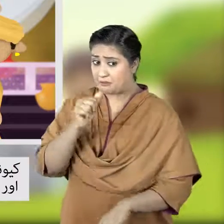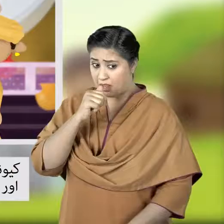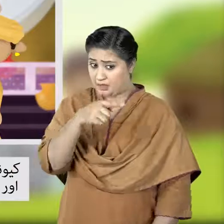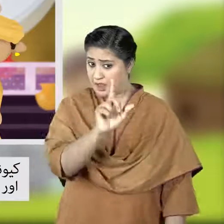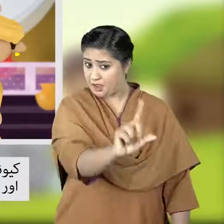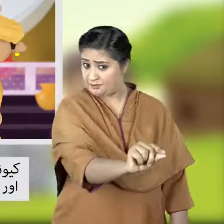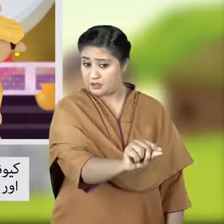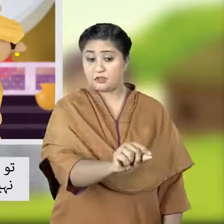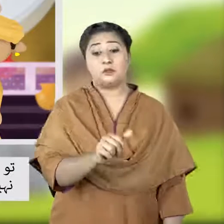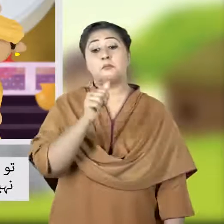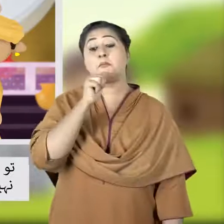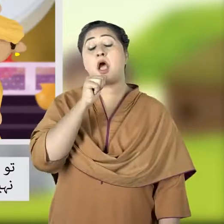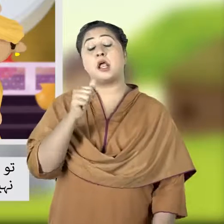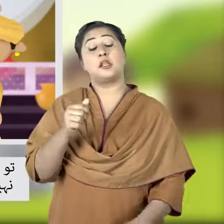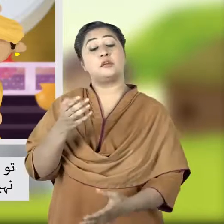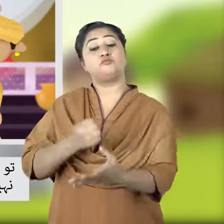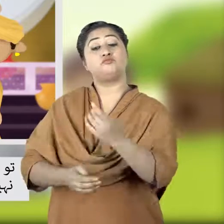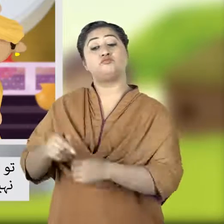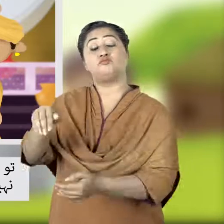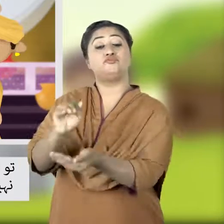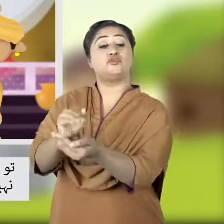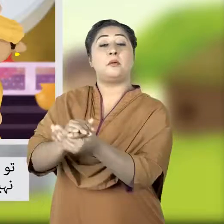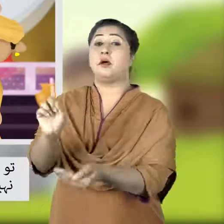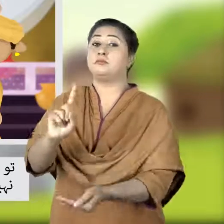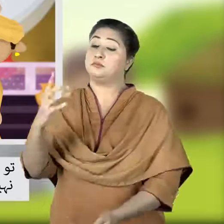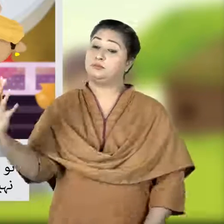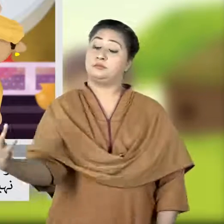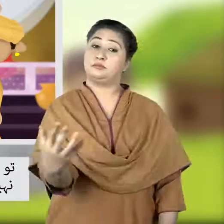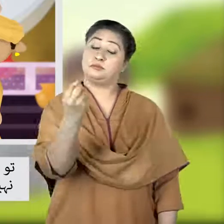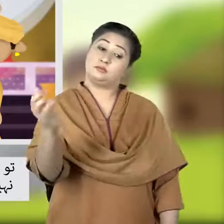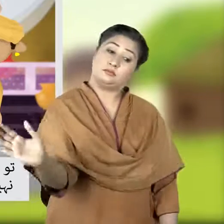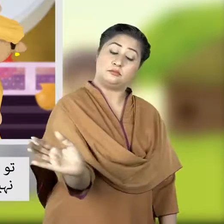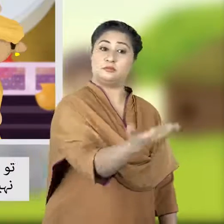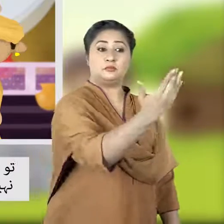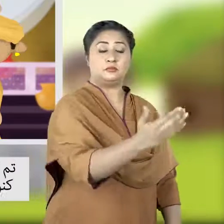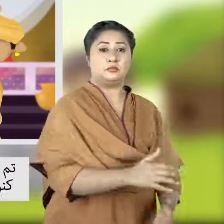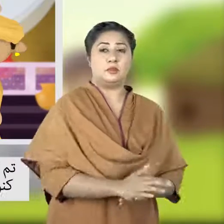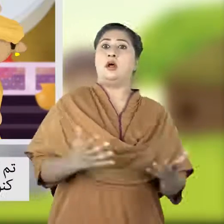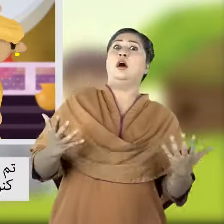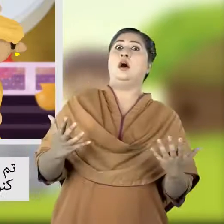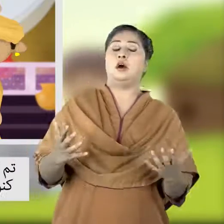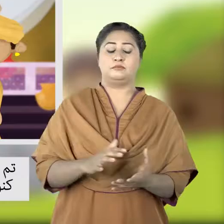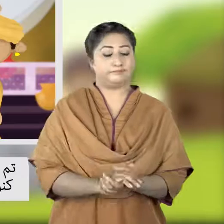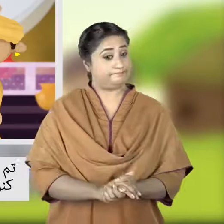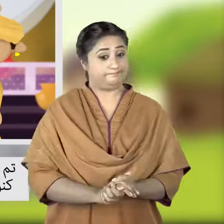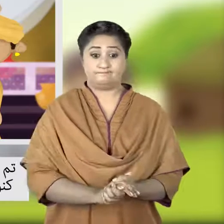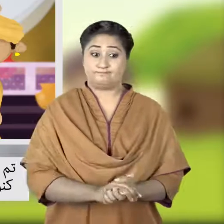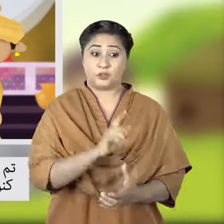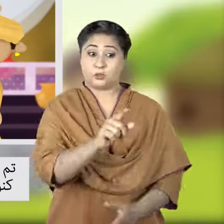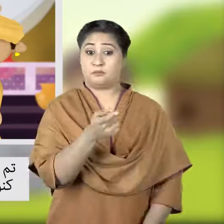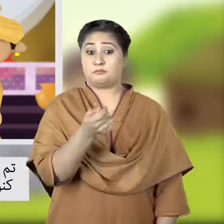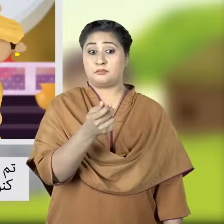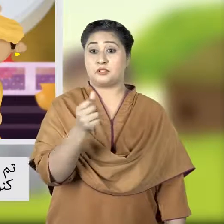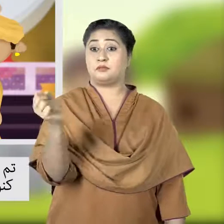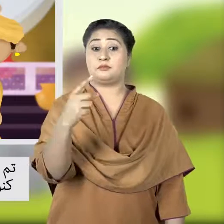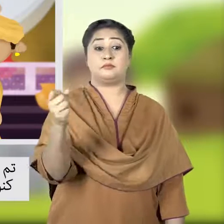بھی تمہارا ہے، تو اب تمہیں پانی کنویں میں رکھنے کا کوئی حق نہیں ہے۔ تم کسان کو کرایہ ادا کرو